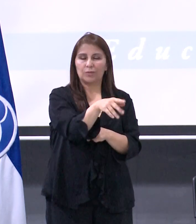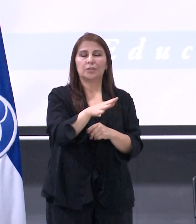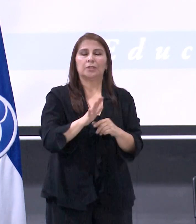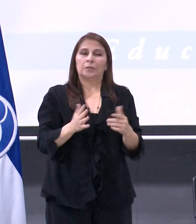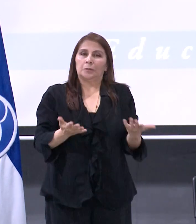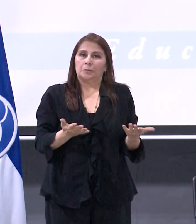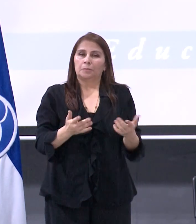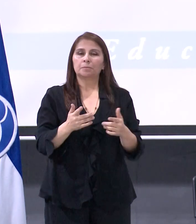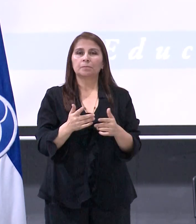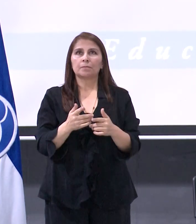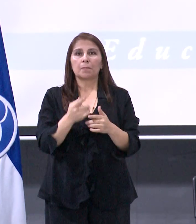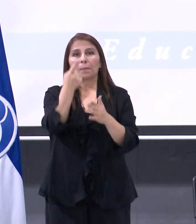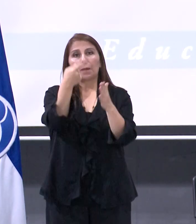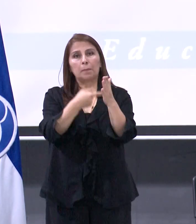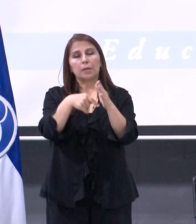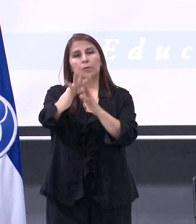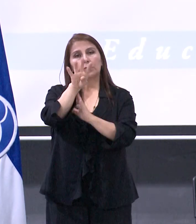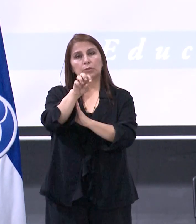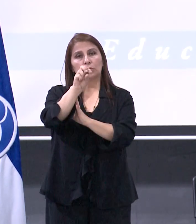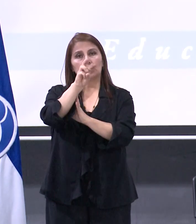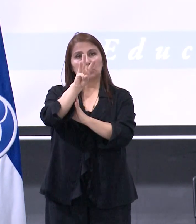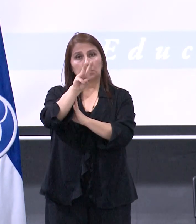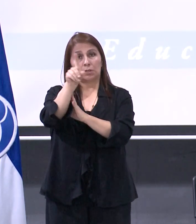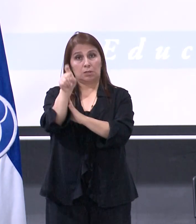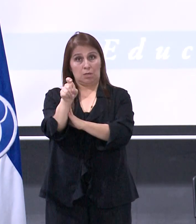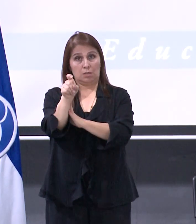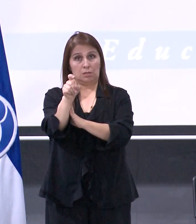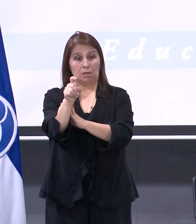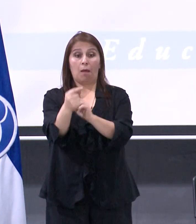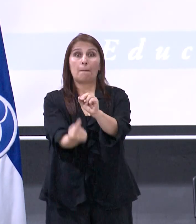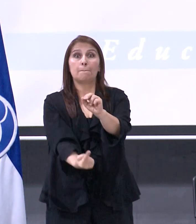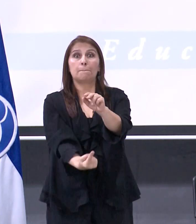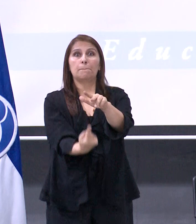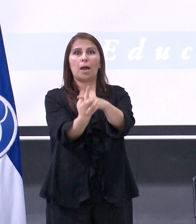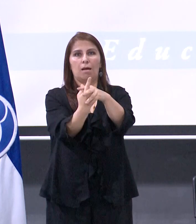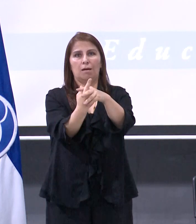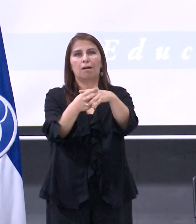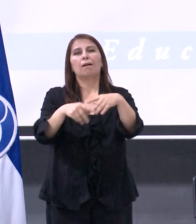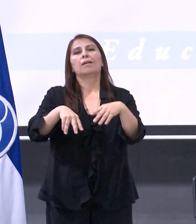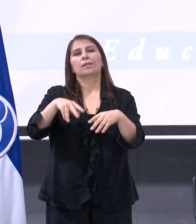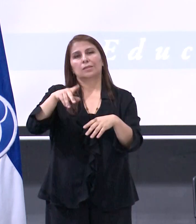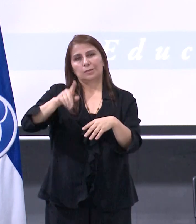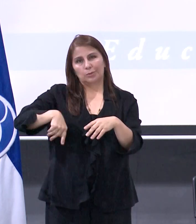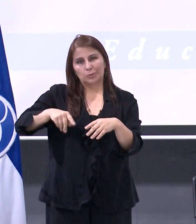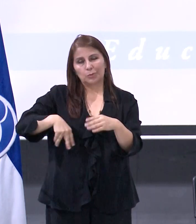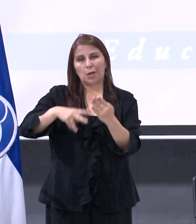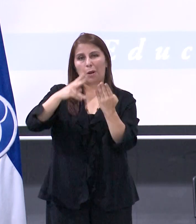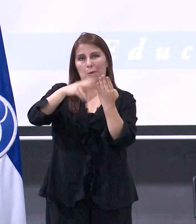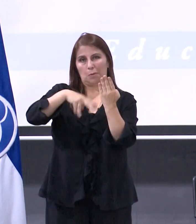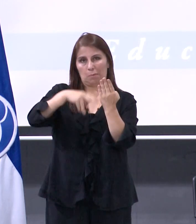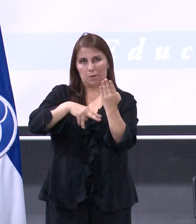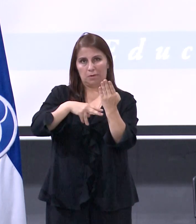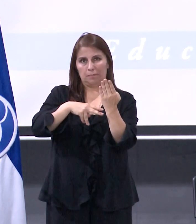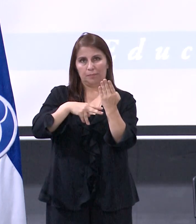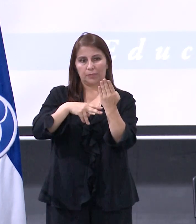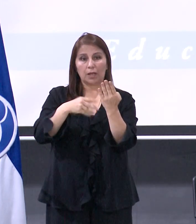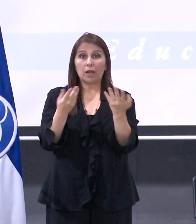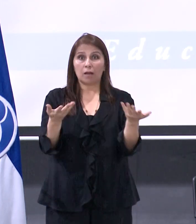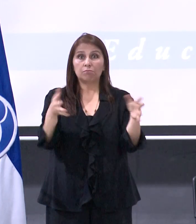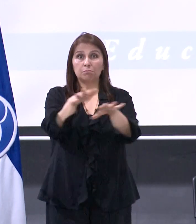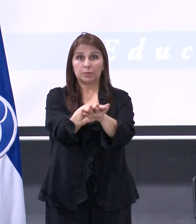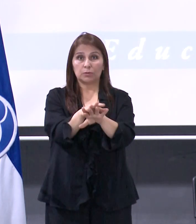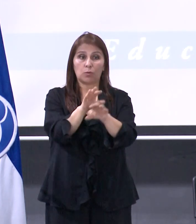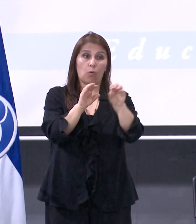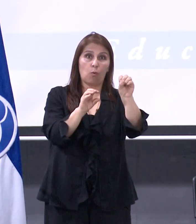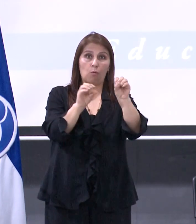en 1936 precisamente en azca la escuela normal que tenía un carácter mixto distinto a